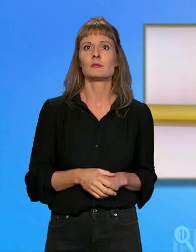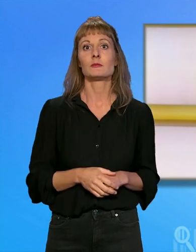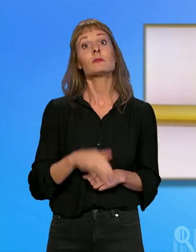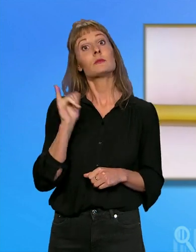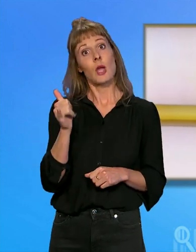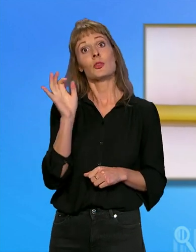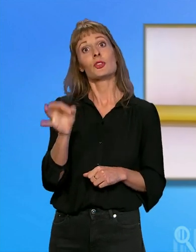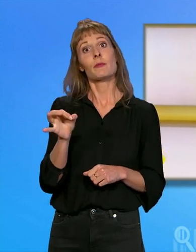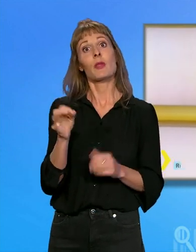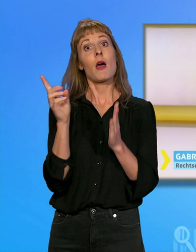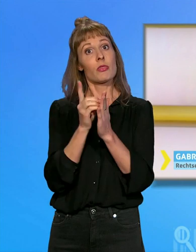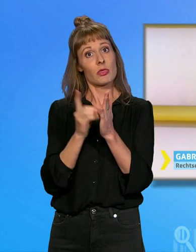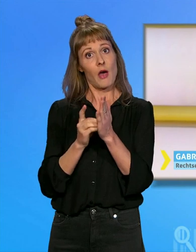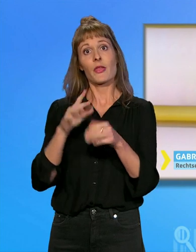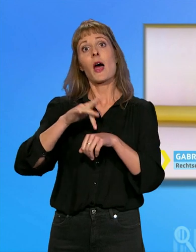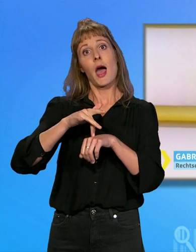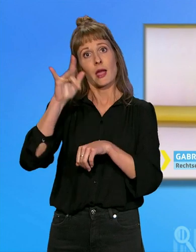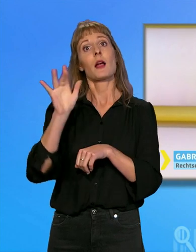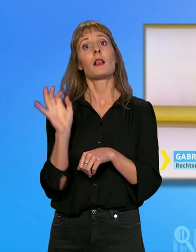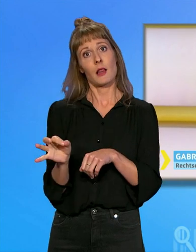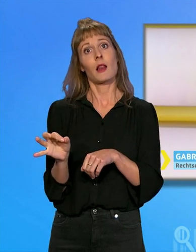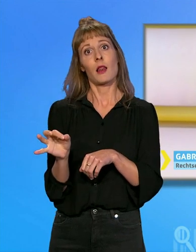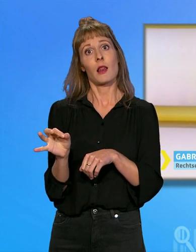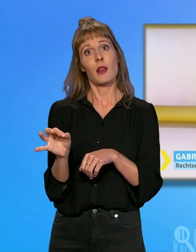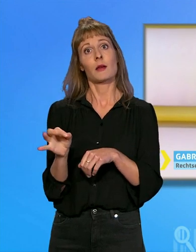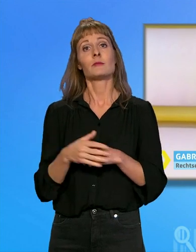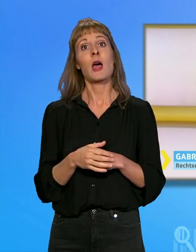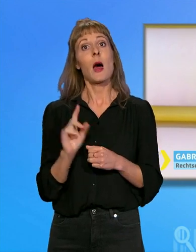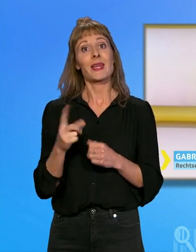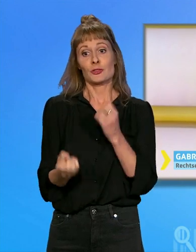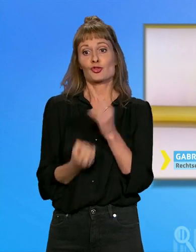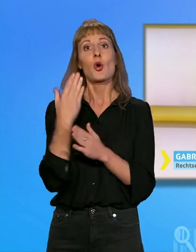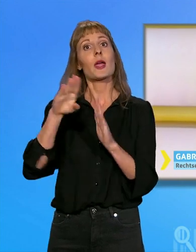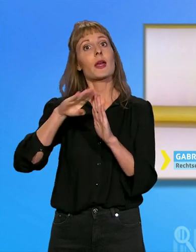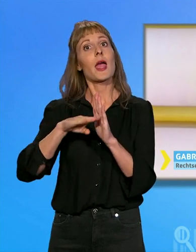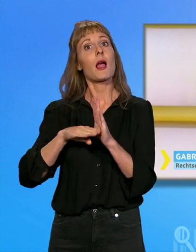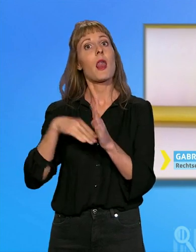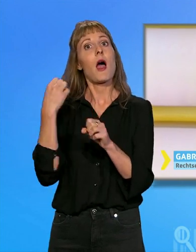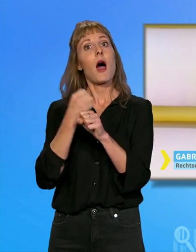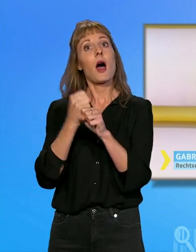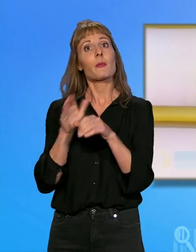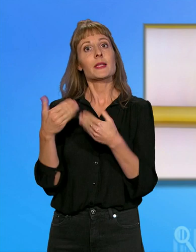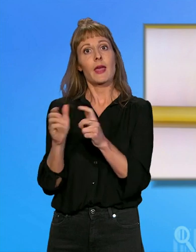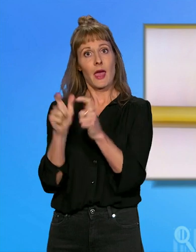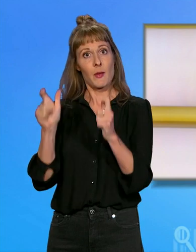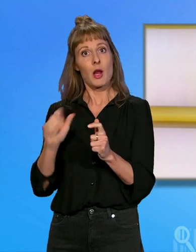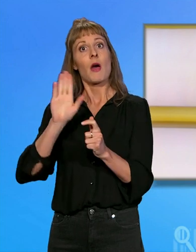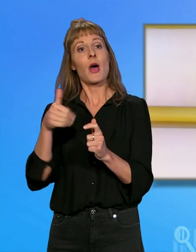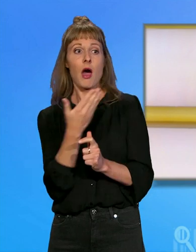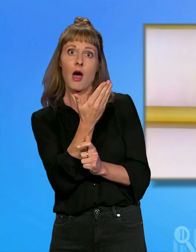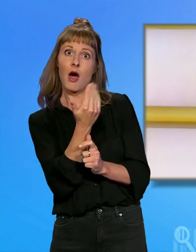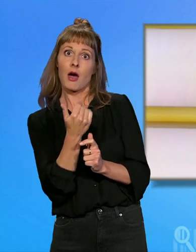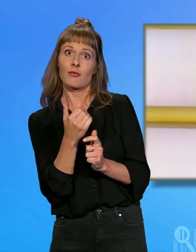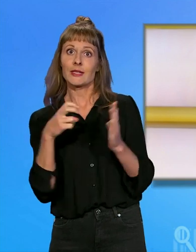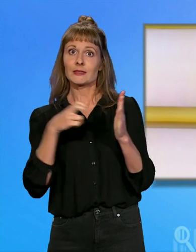heikle Daten, ja. Und an dem hat sich auch nichts geändert mit diesen Massnahmen. Neu ist einfach, dass ein Arbeitgeber ein Zertifikat verlangen kann. Da kann man